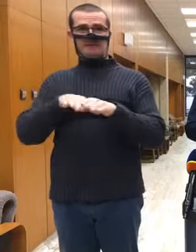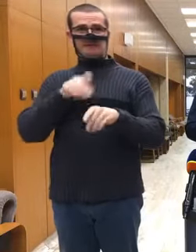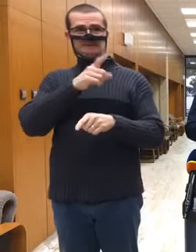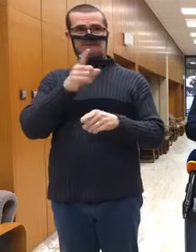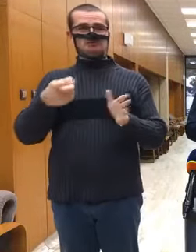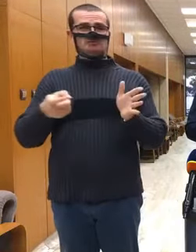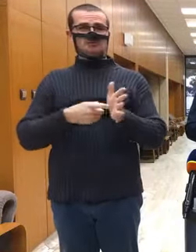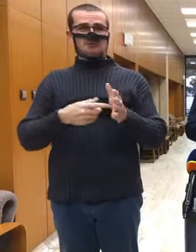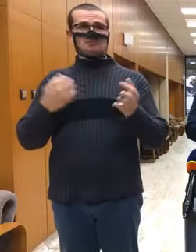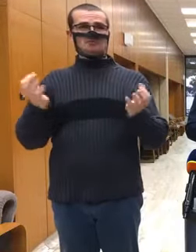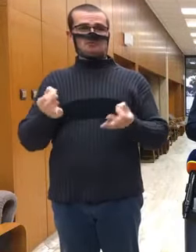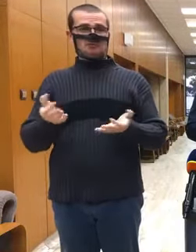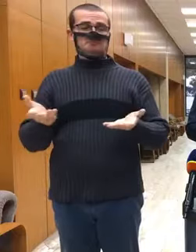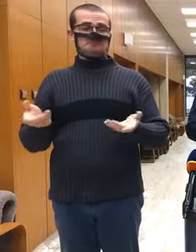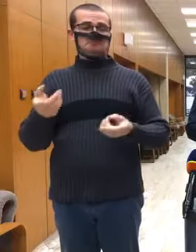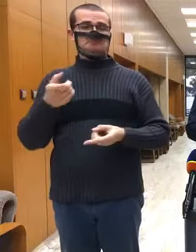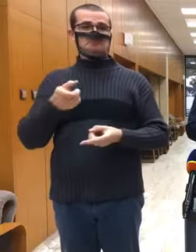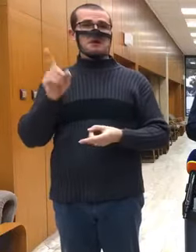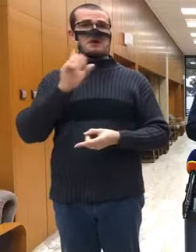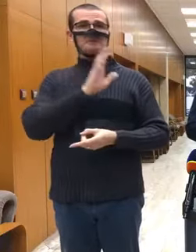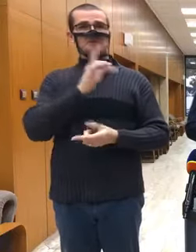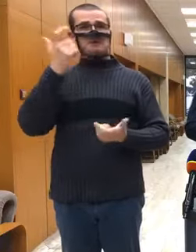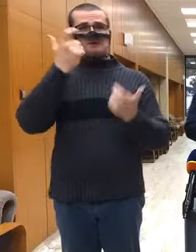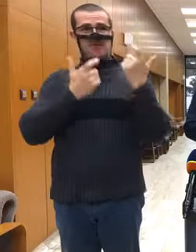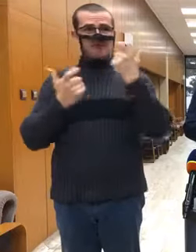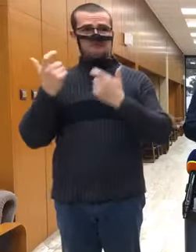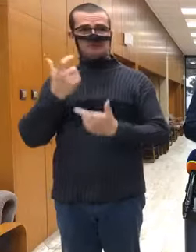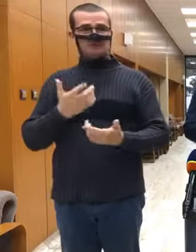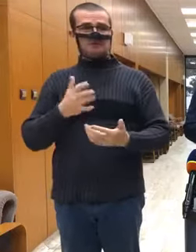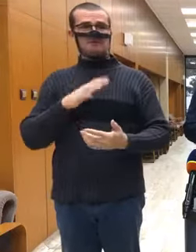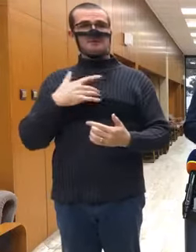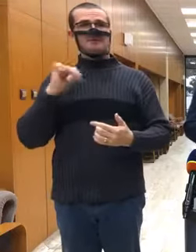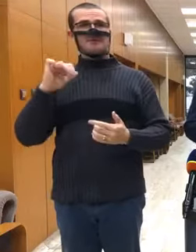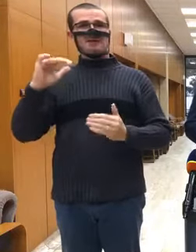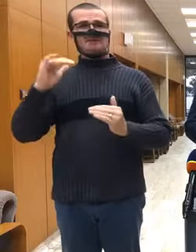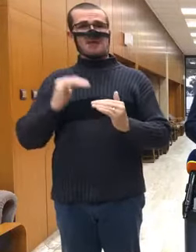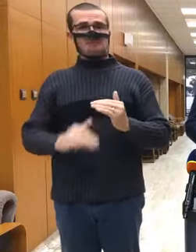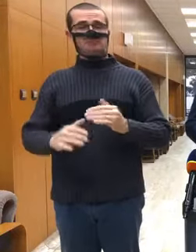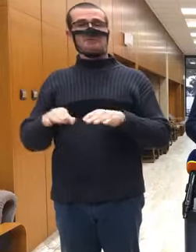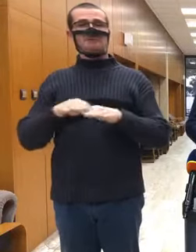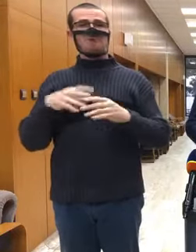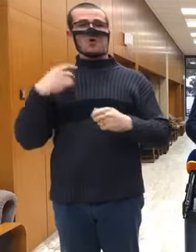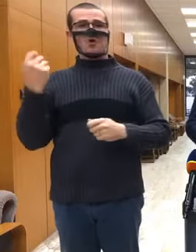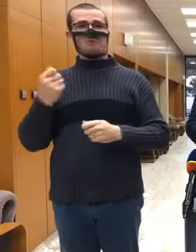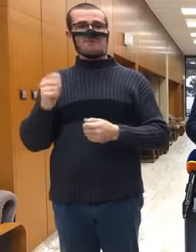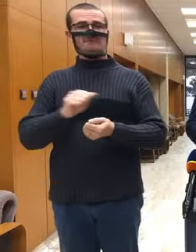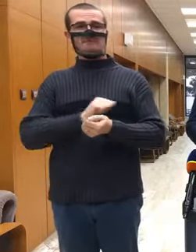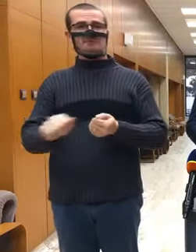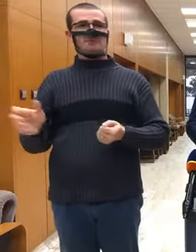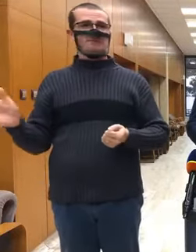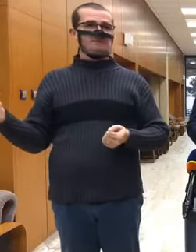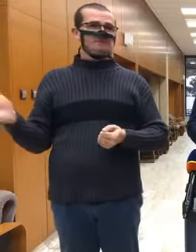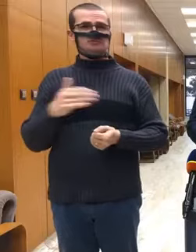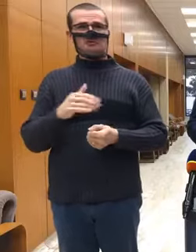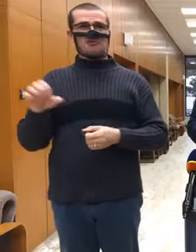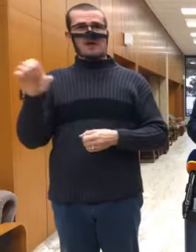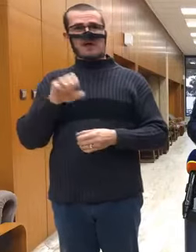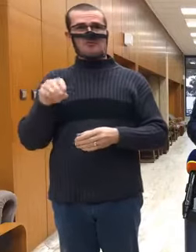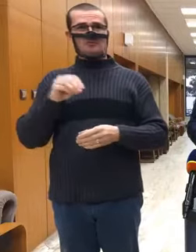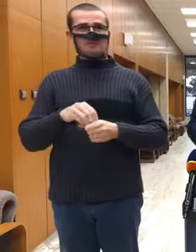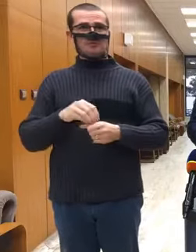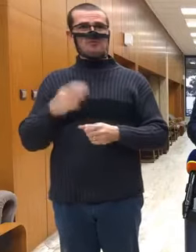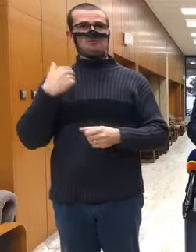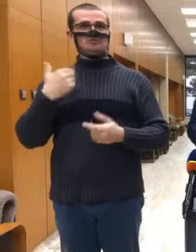žiadajú. Takže aký je váš návrh, ktorý je najslabší? Ministerstvo hospodárstva vyčerpalo všetky eurofondy, ktoré malo